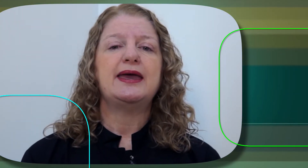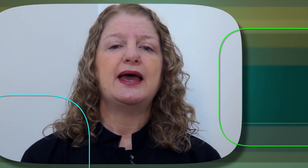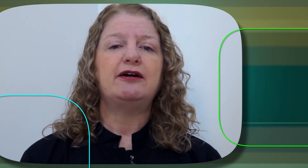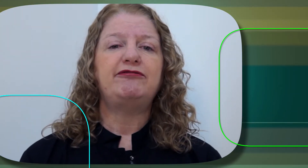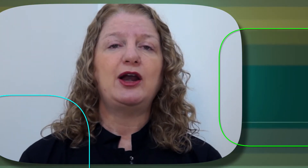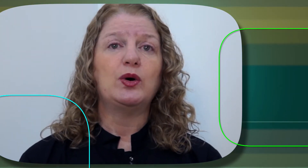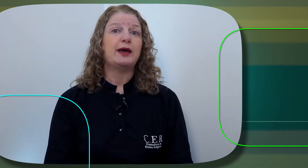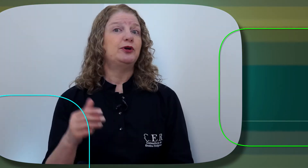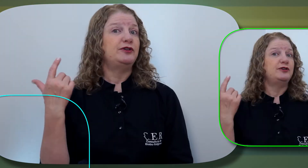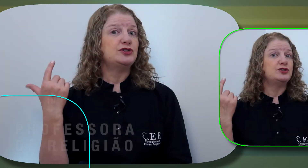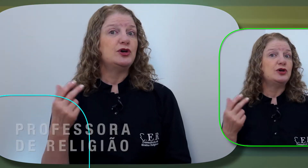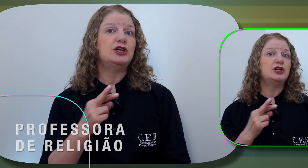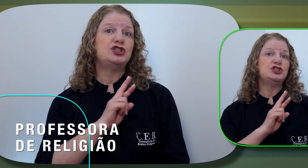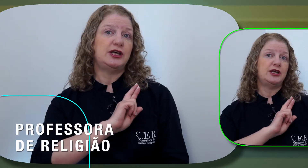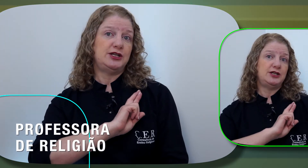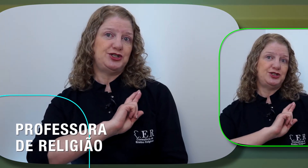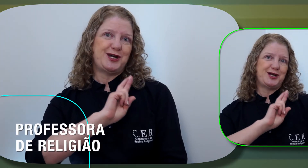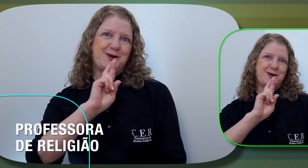ela falou que a professora de religião